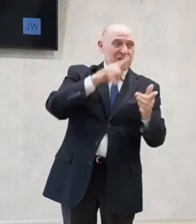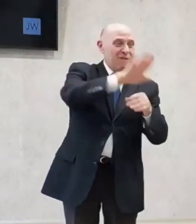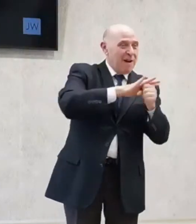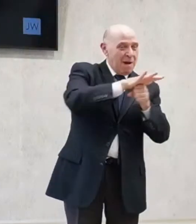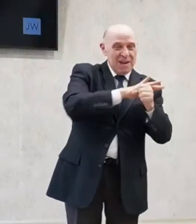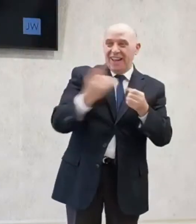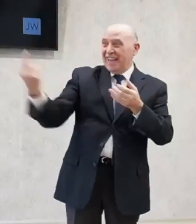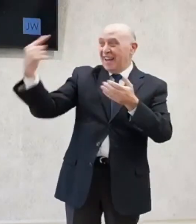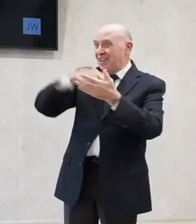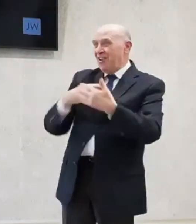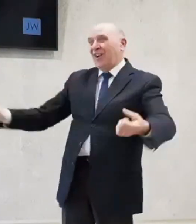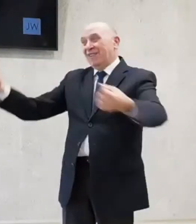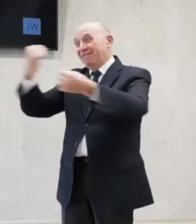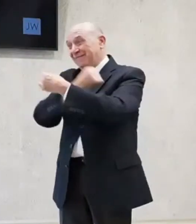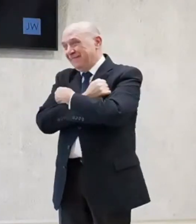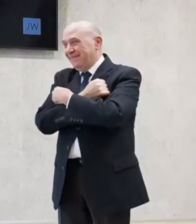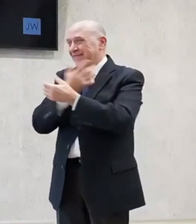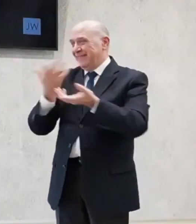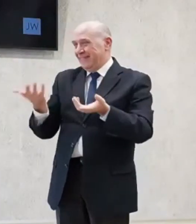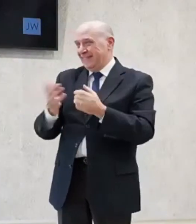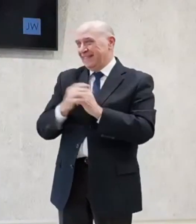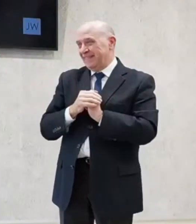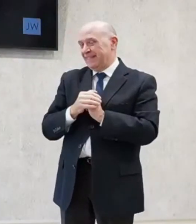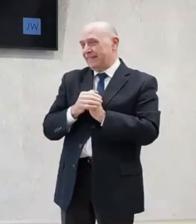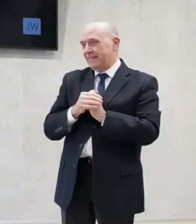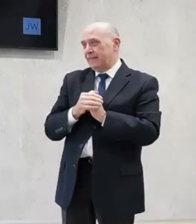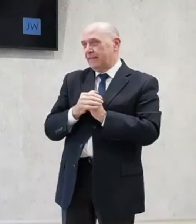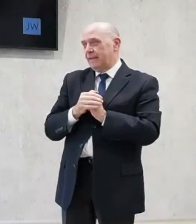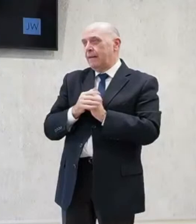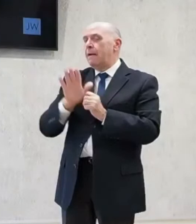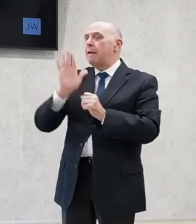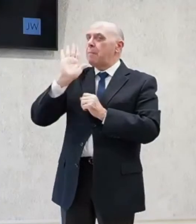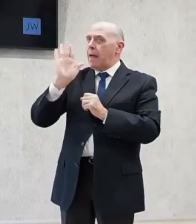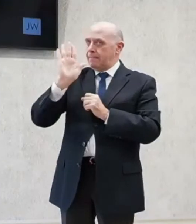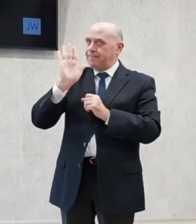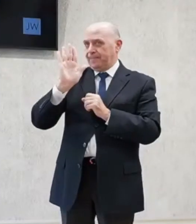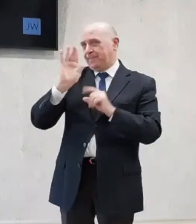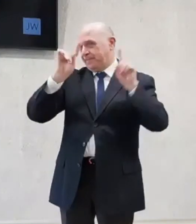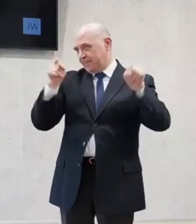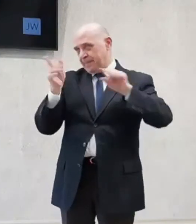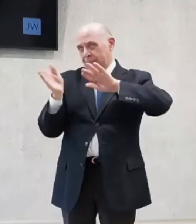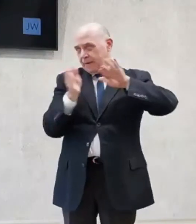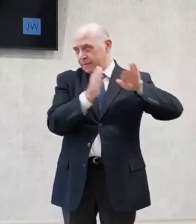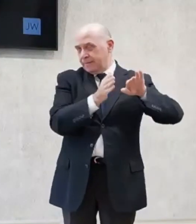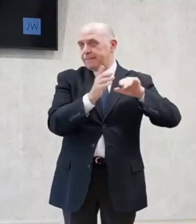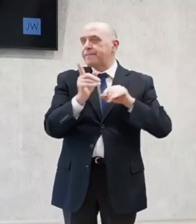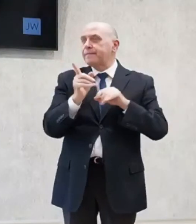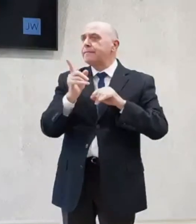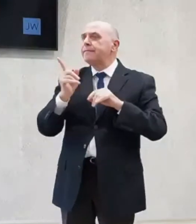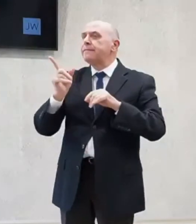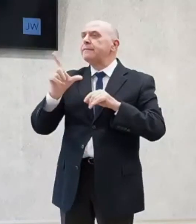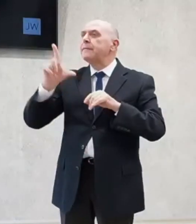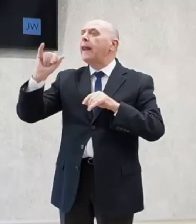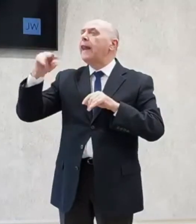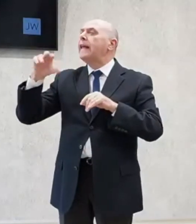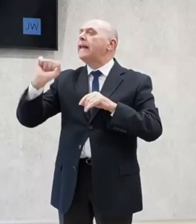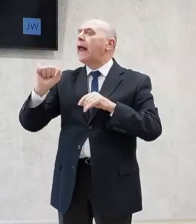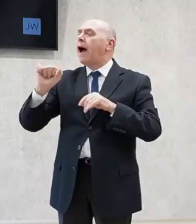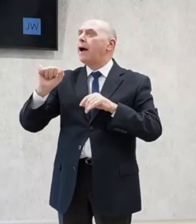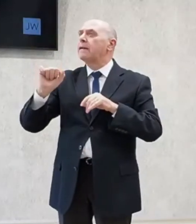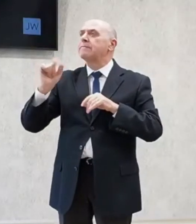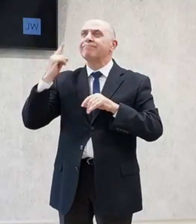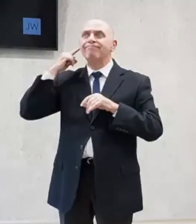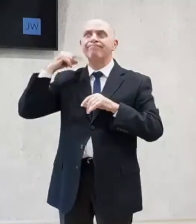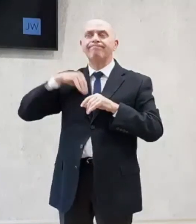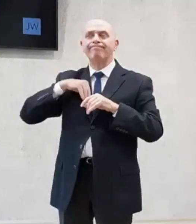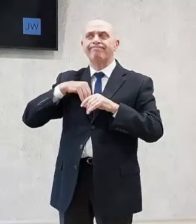condizioni ma torniamo sull'argomento abbiamo aperto una piccola parentesi abbiamo fatto riferimento al fatto che Lina aveva la